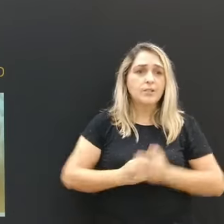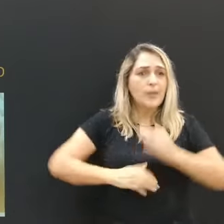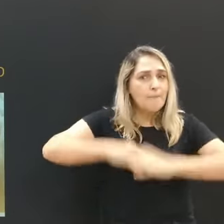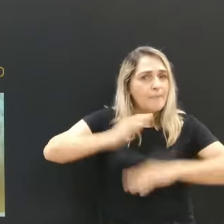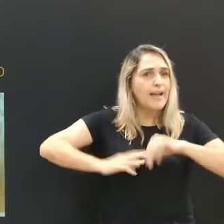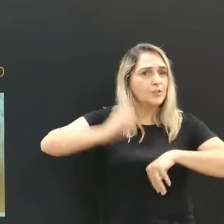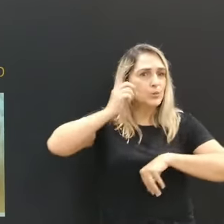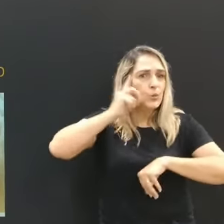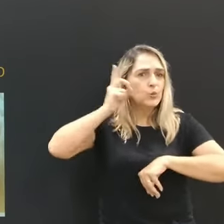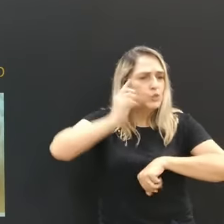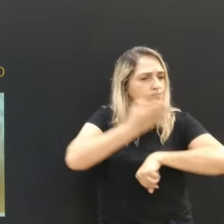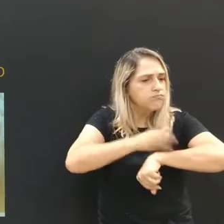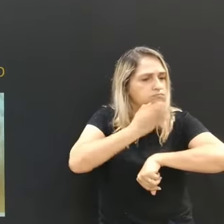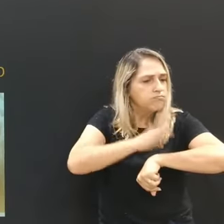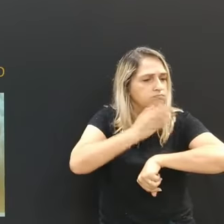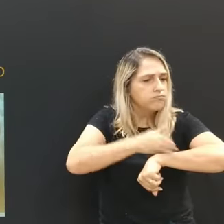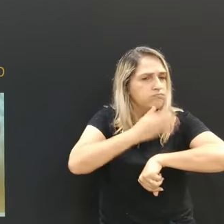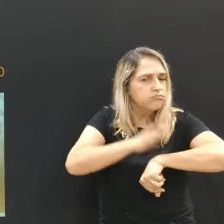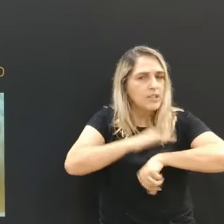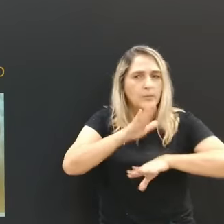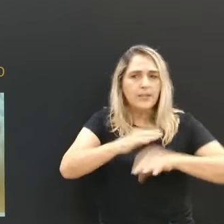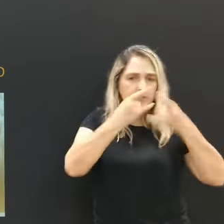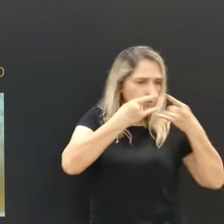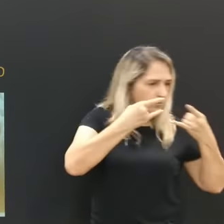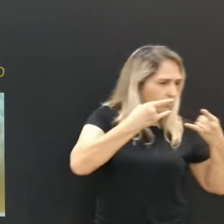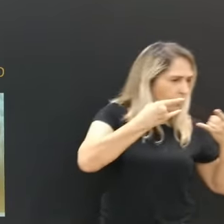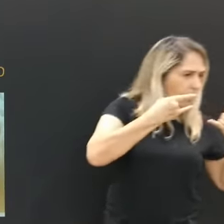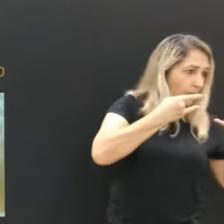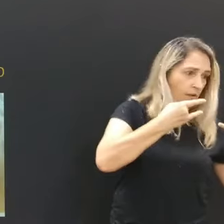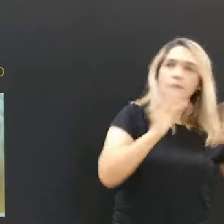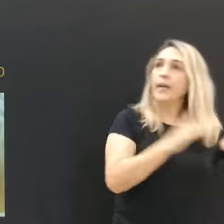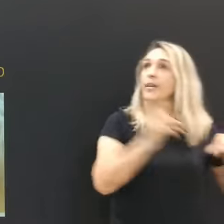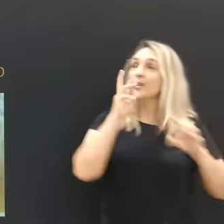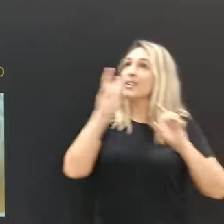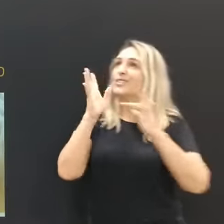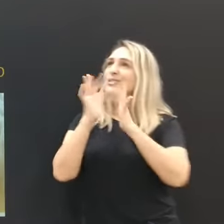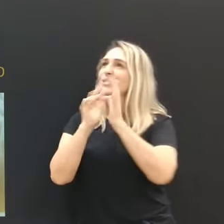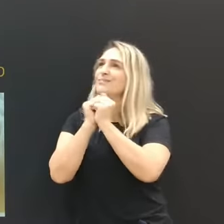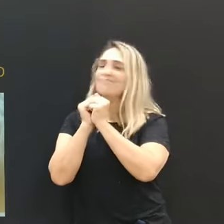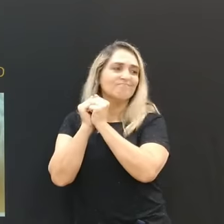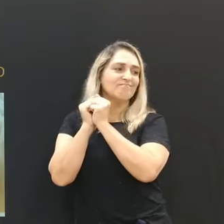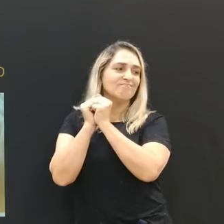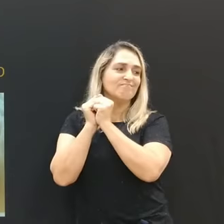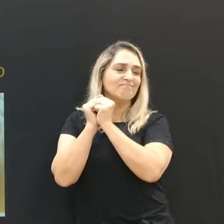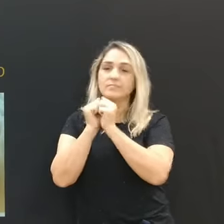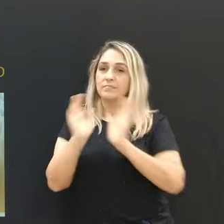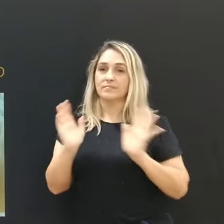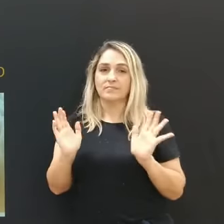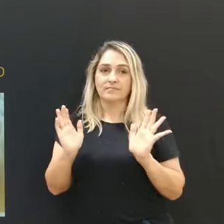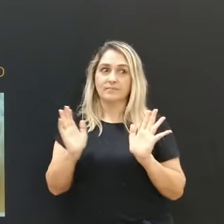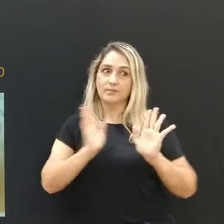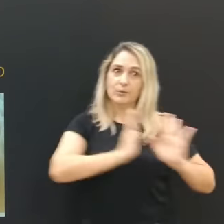as coisas do céu. Por isso devemos orar todos os dias. E quando as coisas do mundo me atraem,